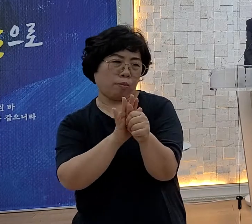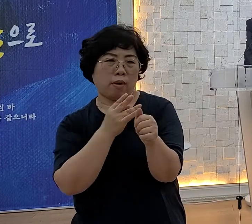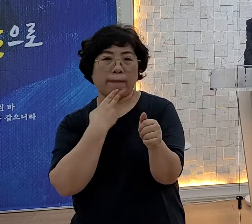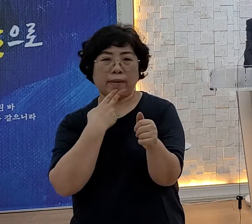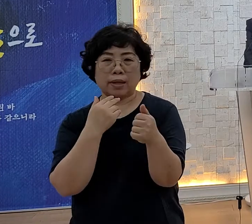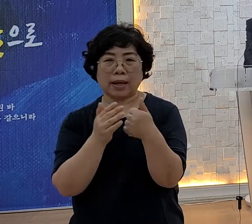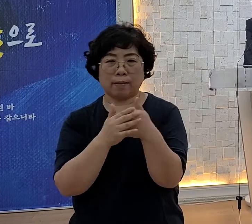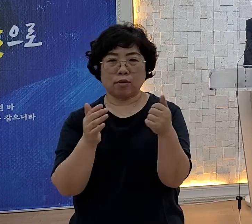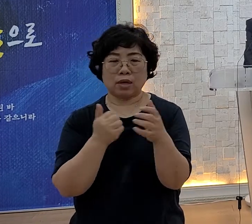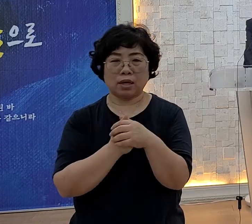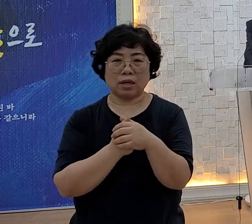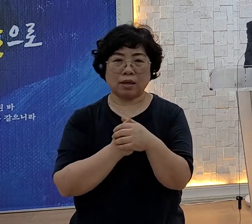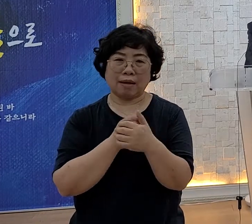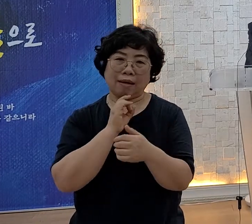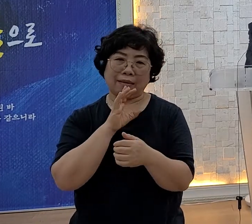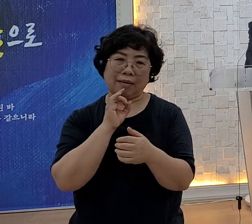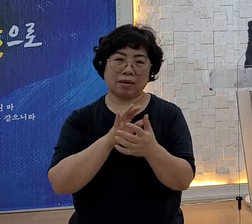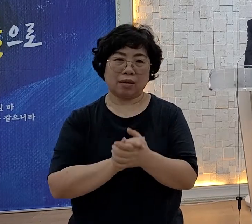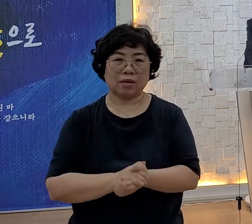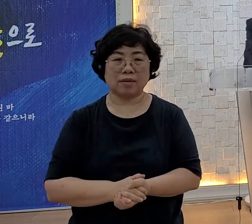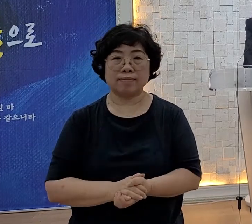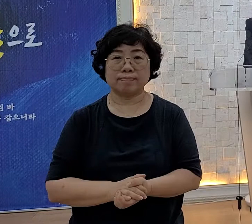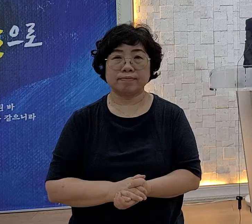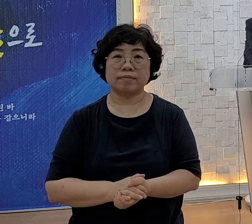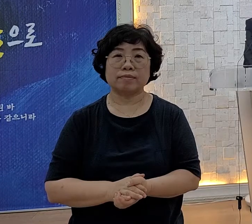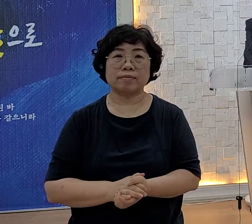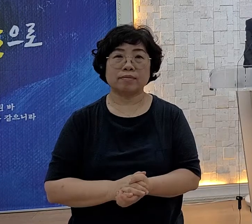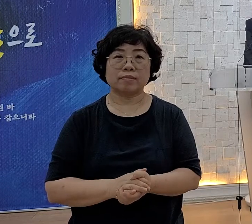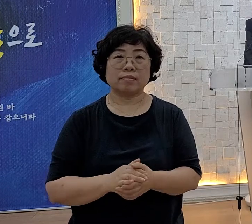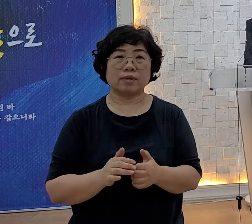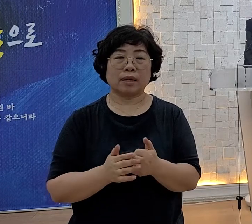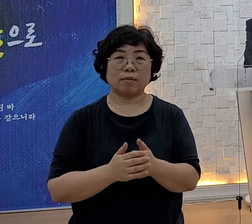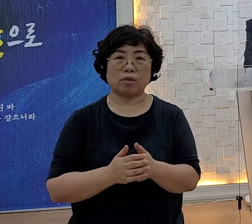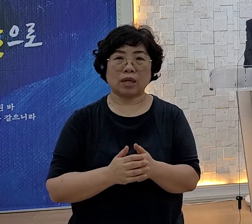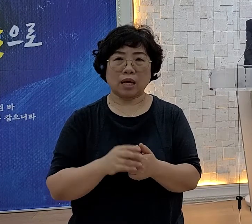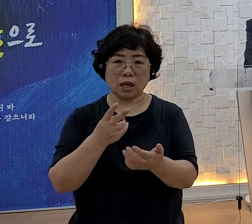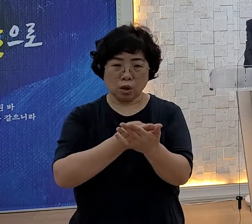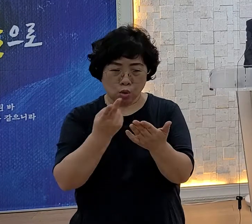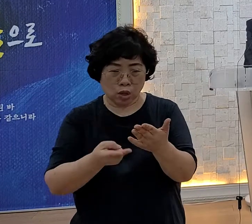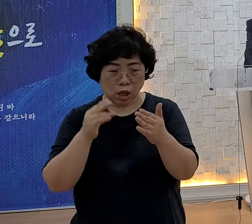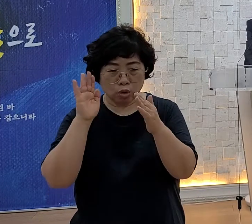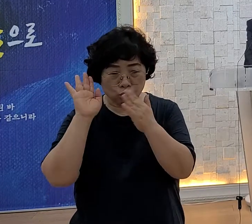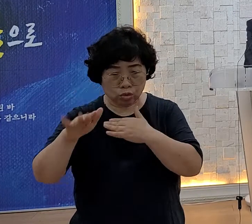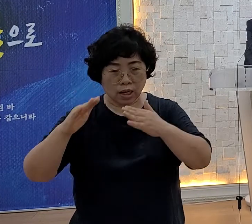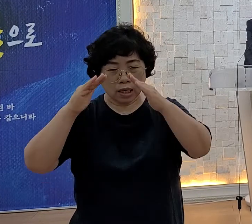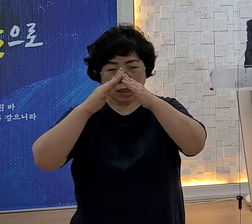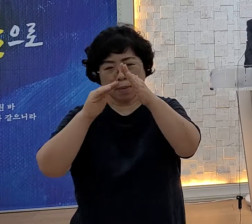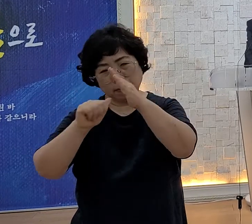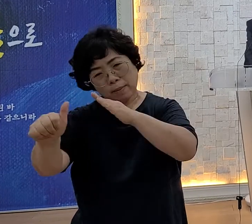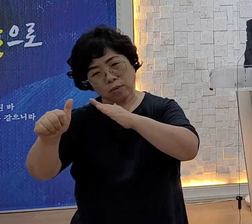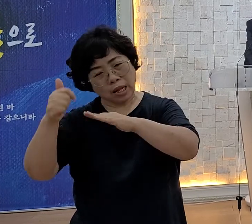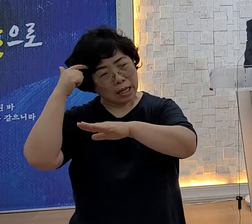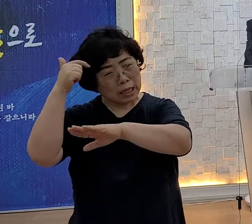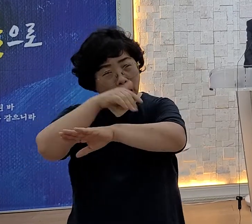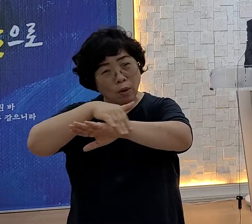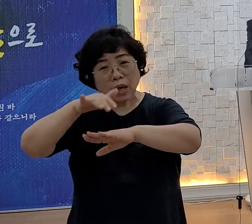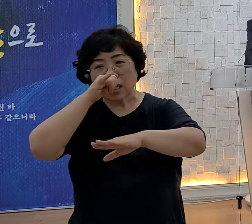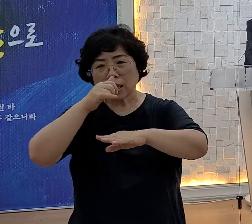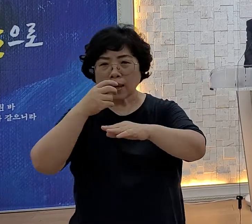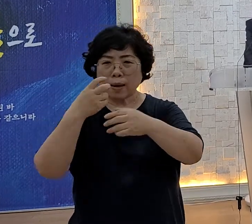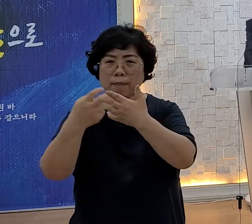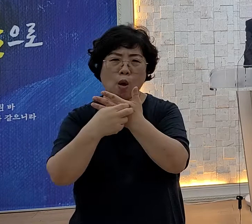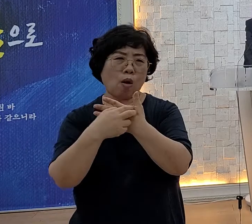어차피 일주일 뒤에 오시는데 집에서 이렇게 방문해서 예배하고 이렇게 찾아볼 그런 계획입니다.